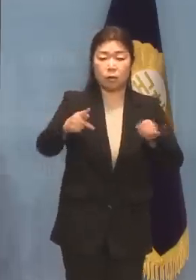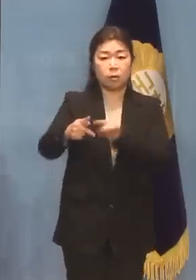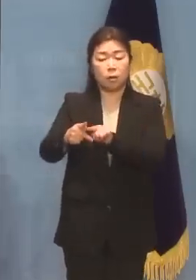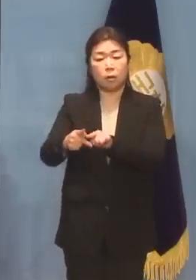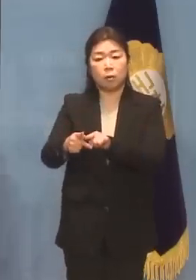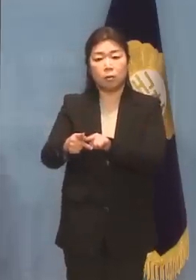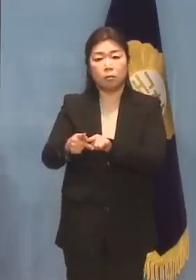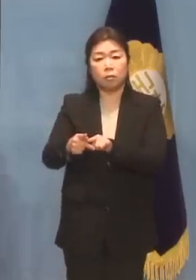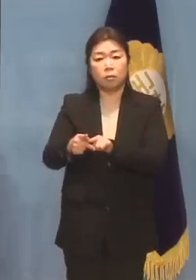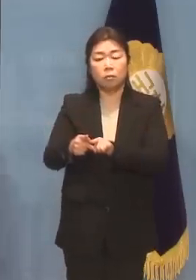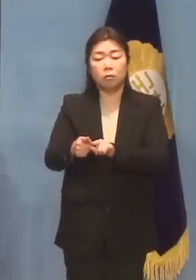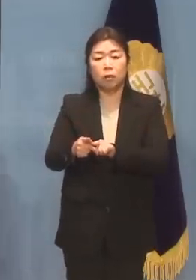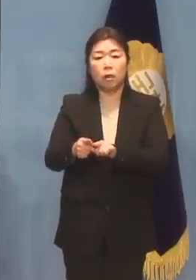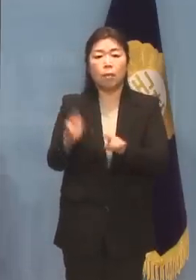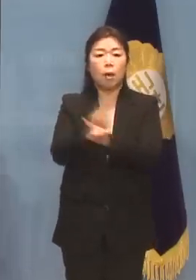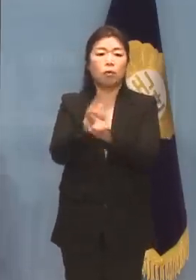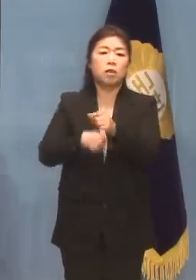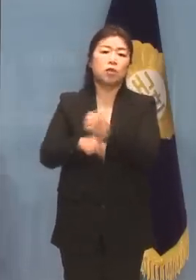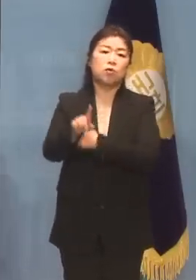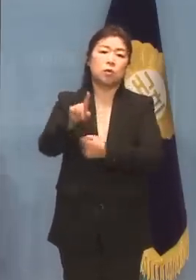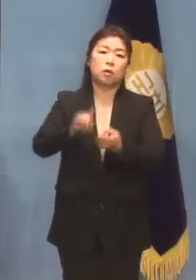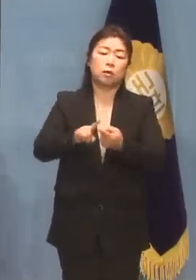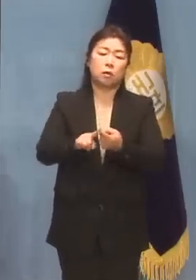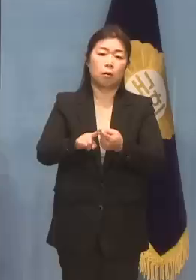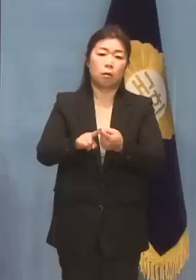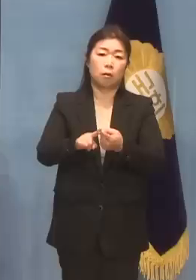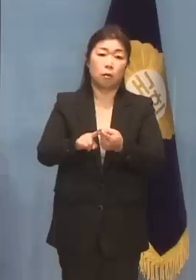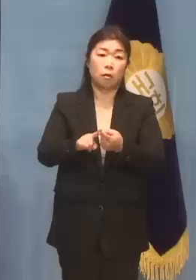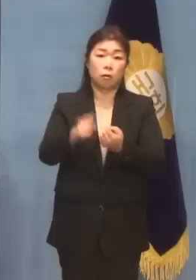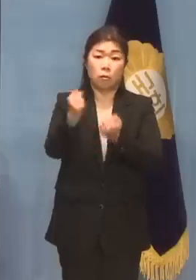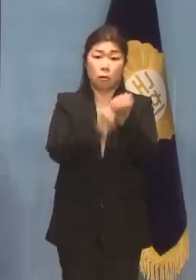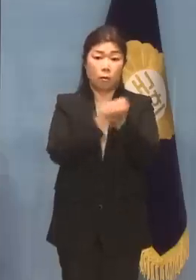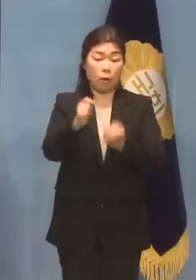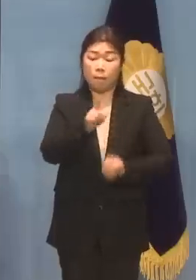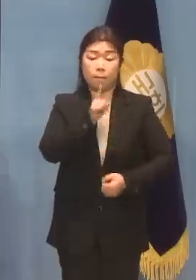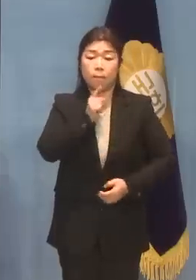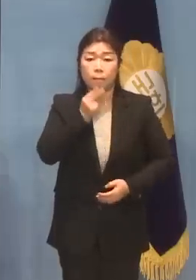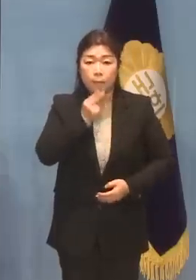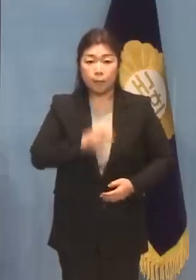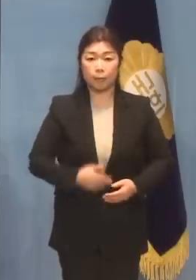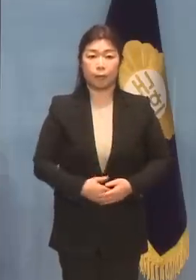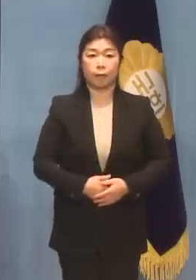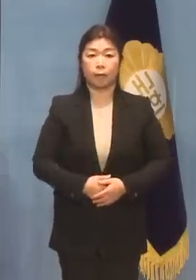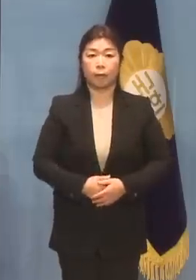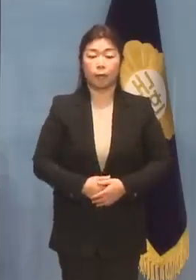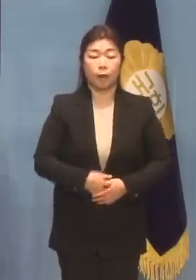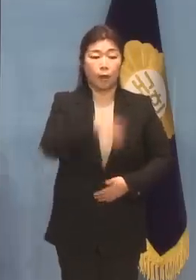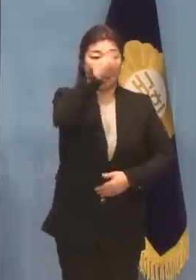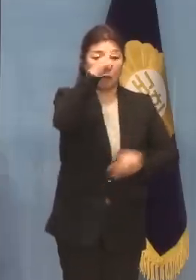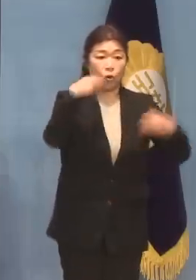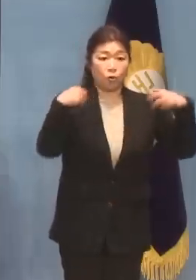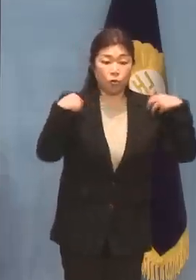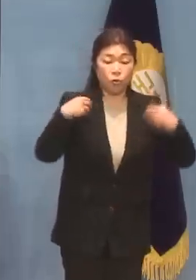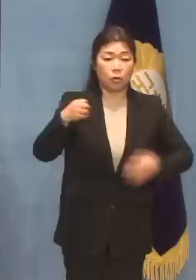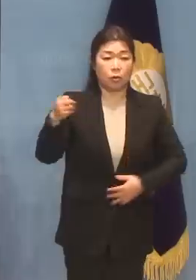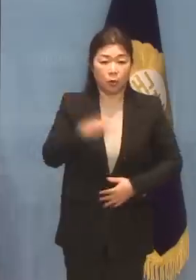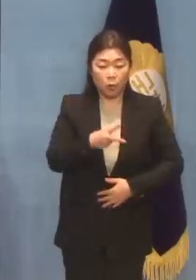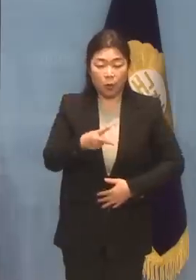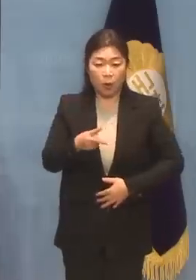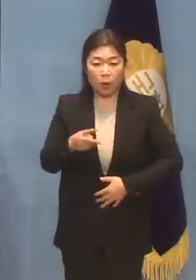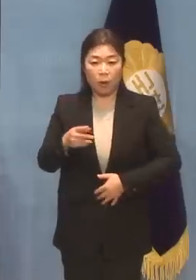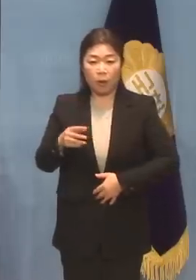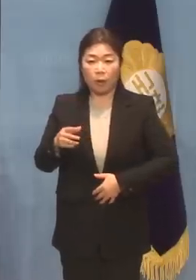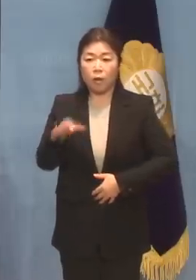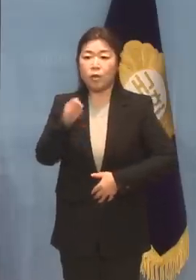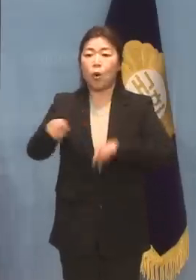넘어선 지금까지도 국민들에게 제대로 된 해명을 하지 않고 있다. 정부와 함께 국정을 이끌어갈 책임